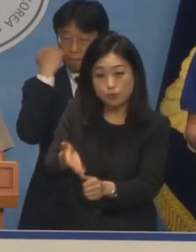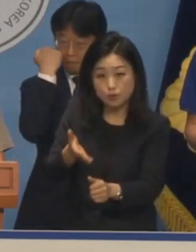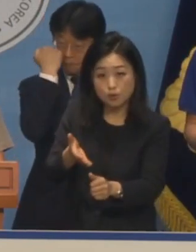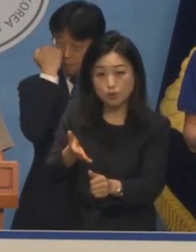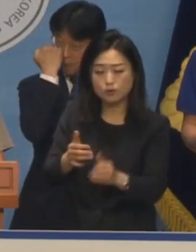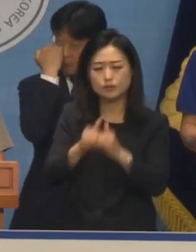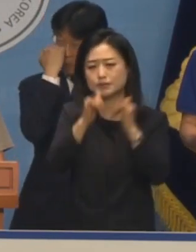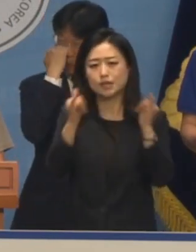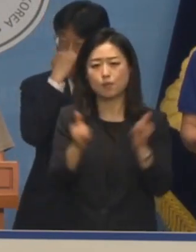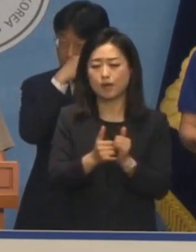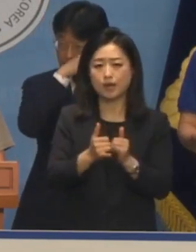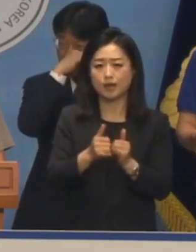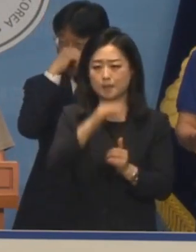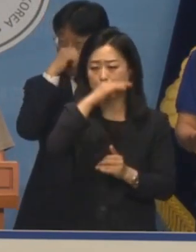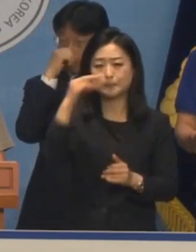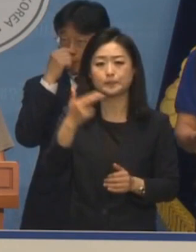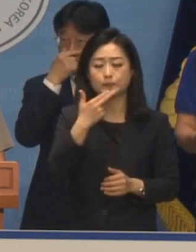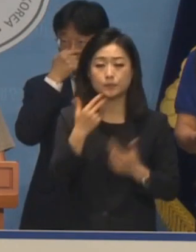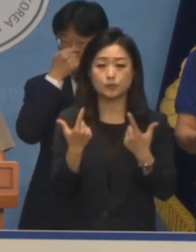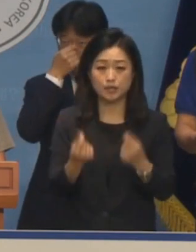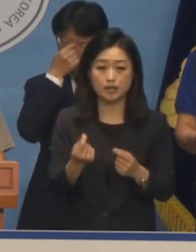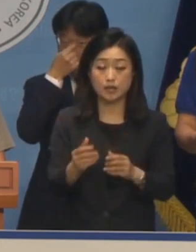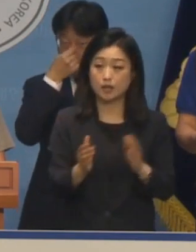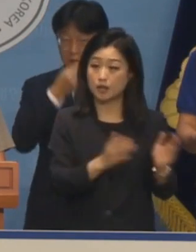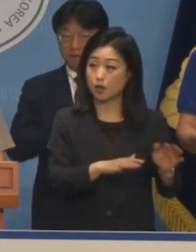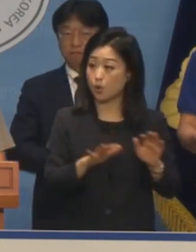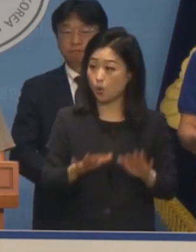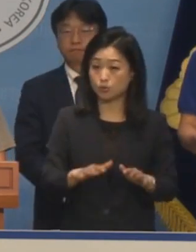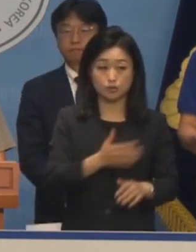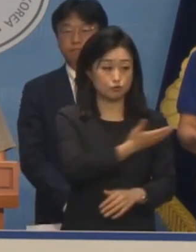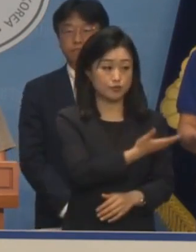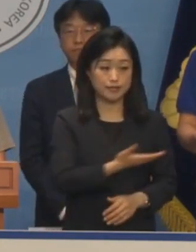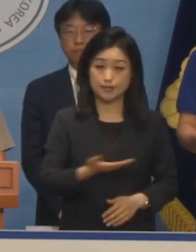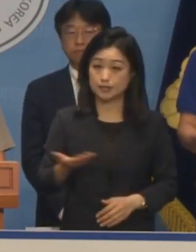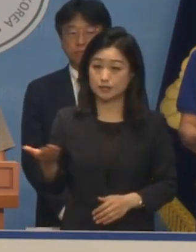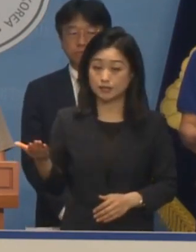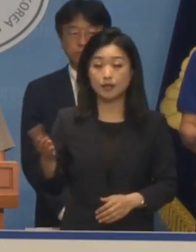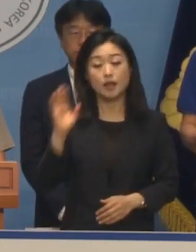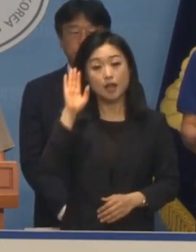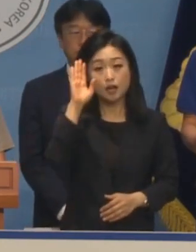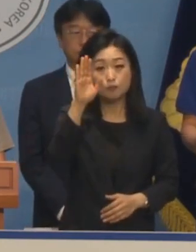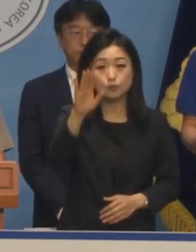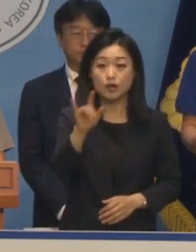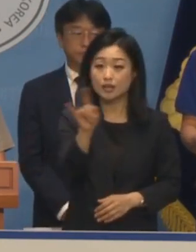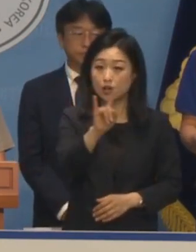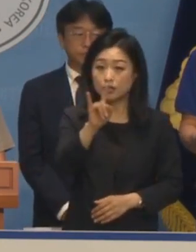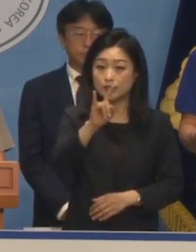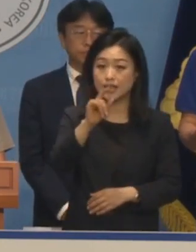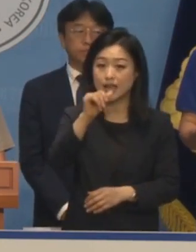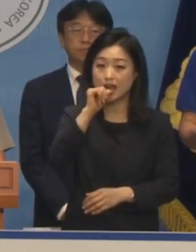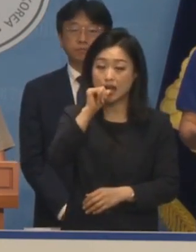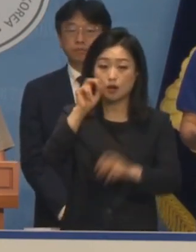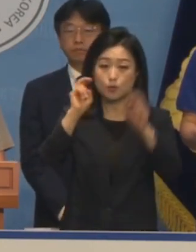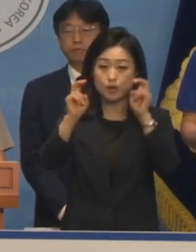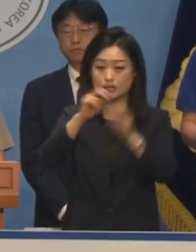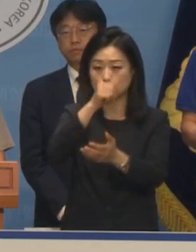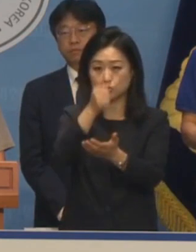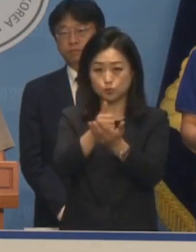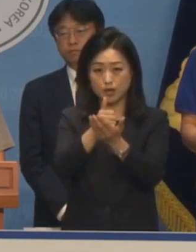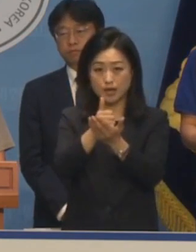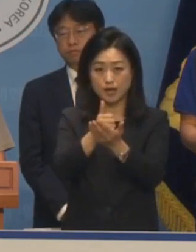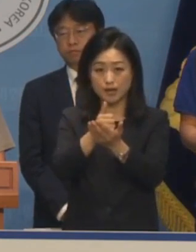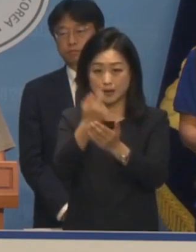사회일 수 없습니다 오늘 기자회견 참가자들과 국회의원들은 앞으로 현대제철의 범죄 행위를 바로잡기 위해